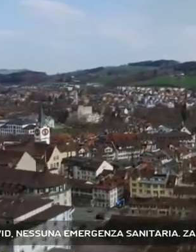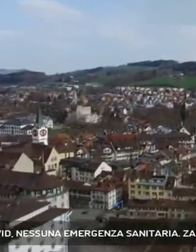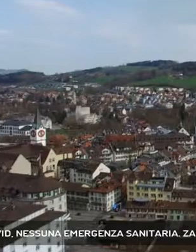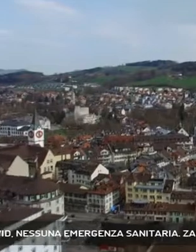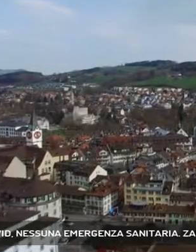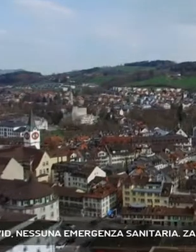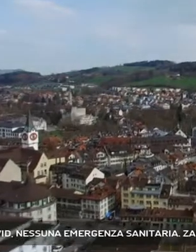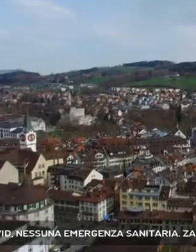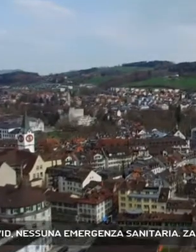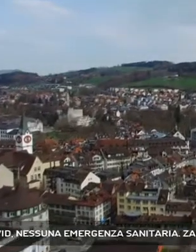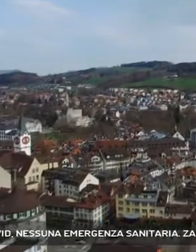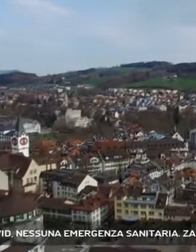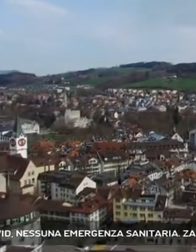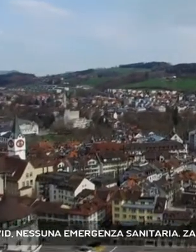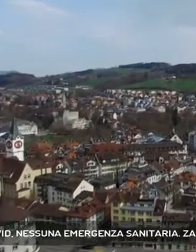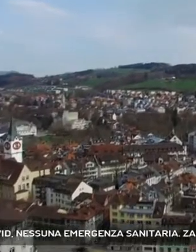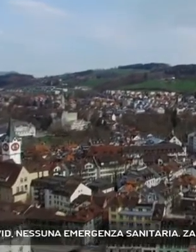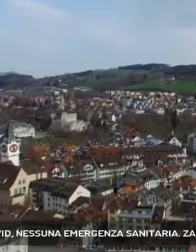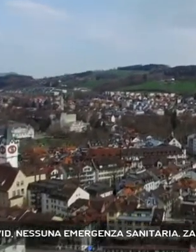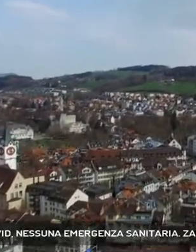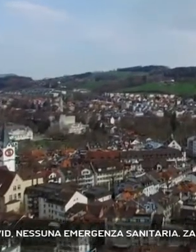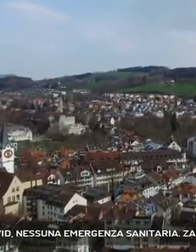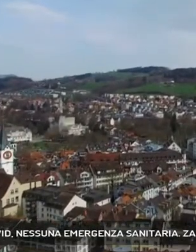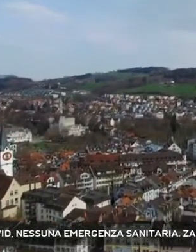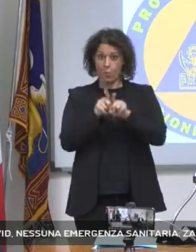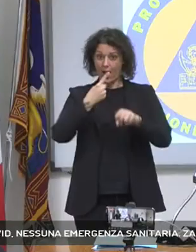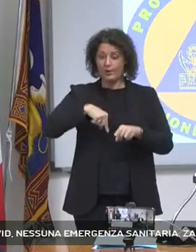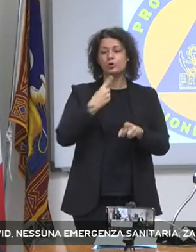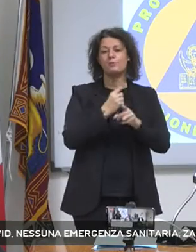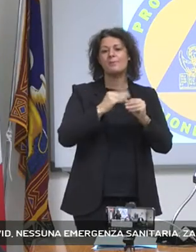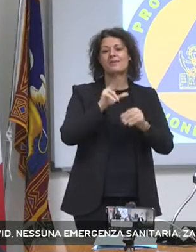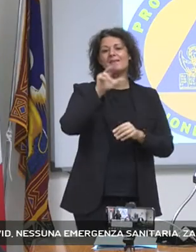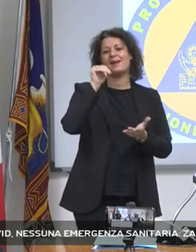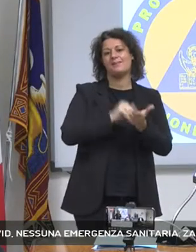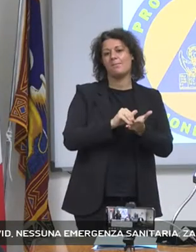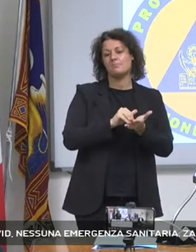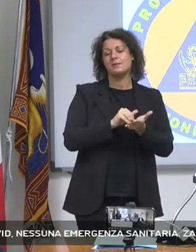segna il doppio dei contagi giornalieri rispetto alla nostra regione. Fanno anche metà dei